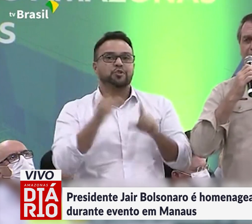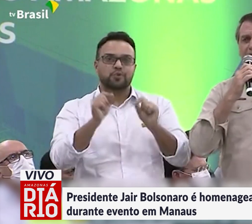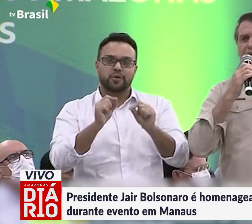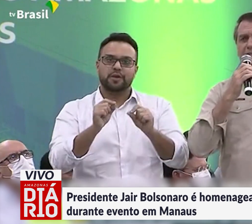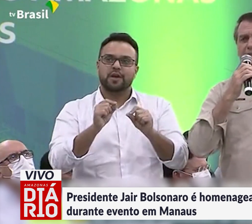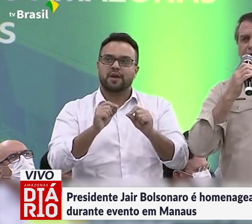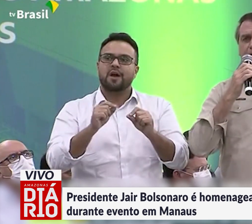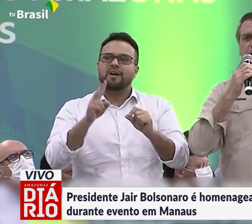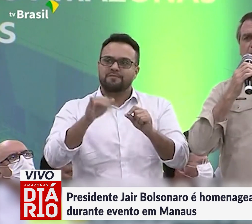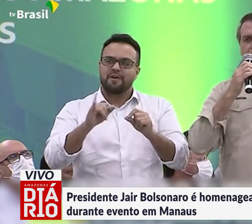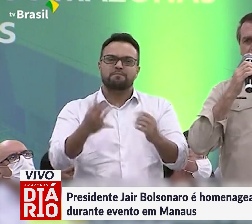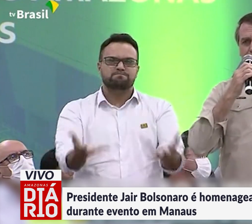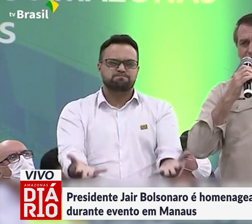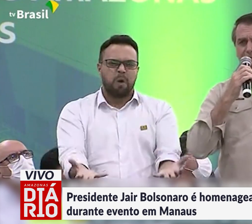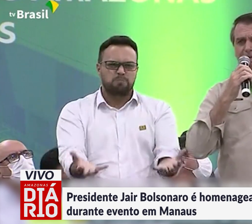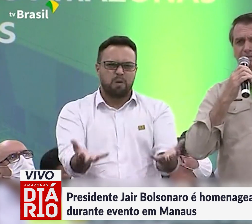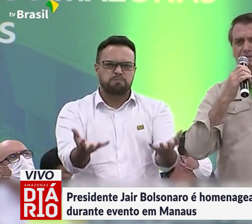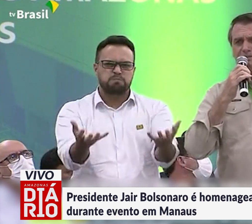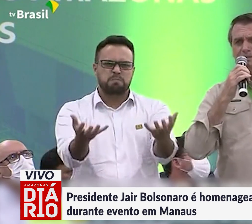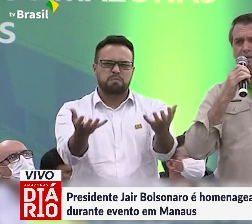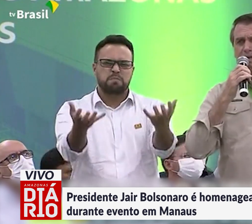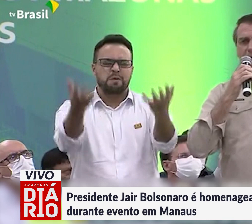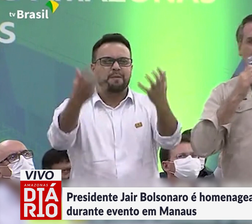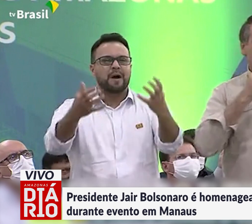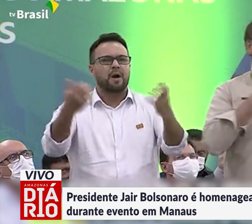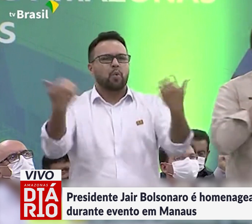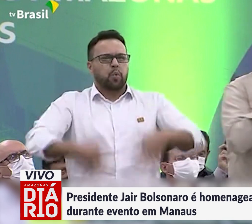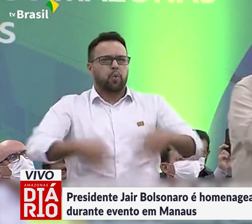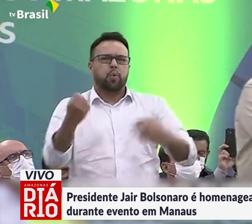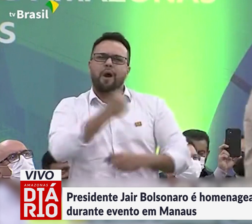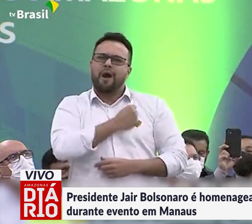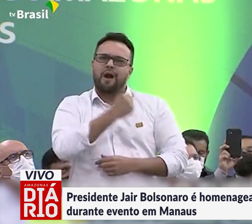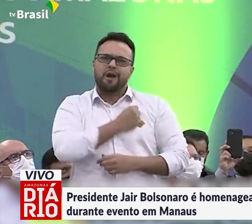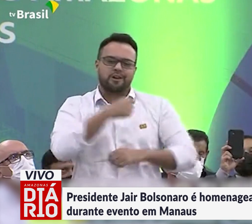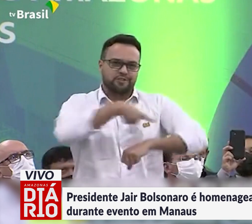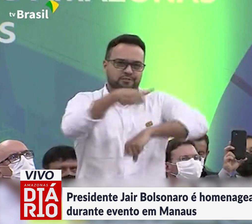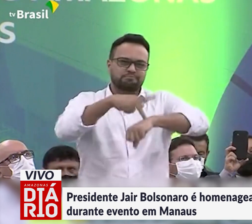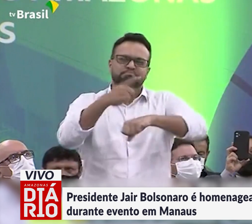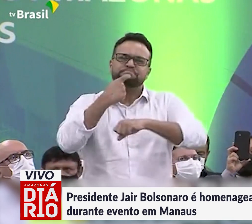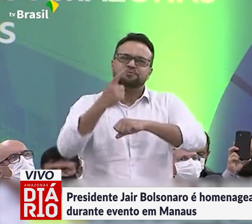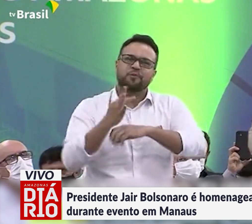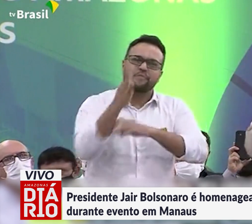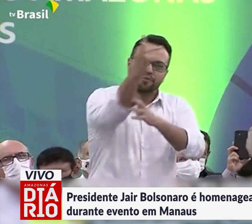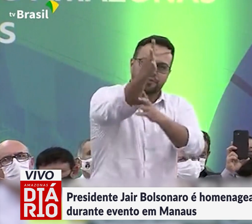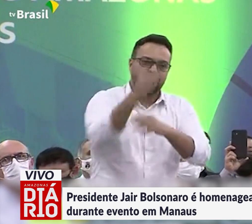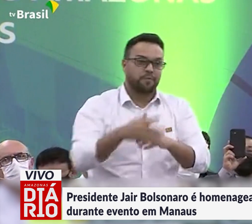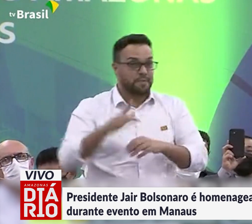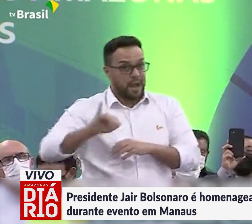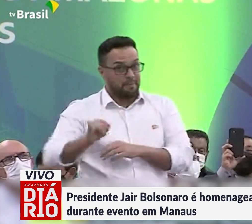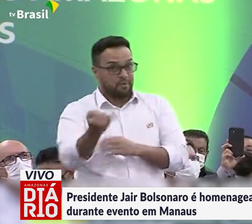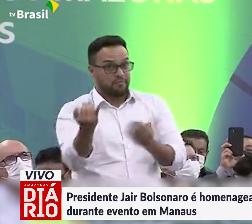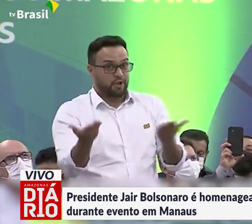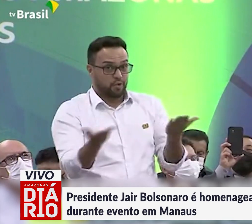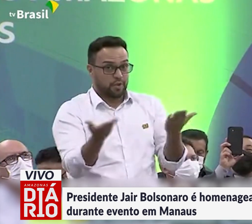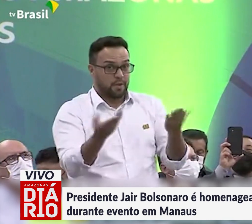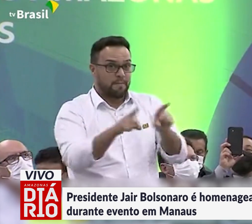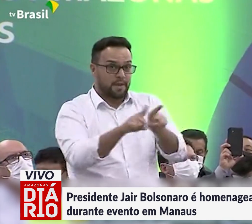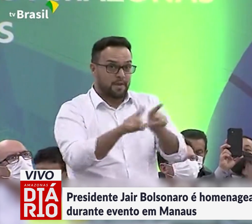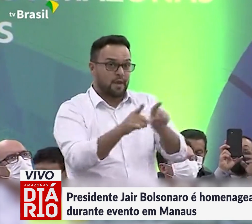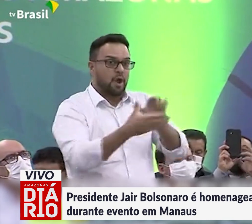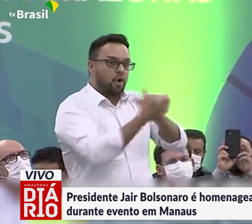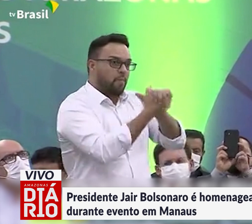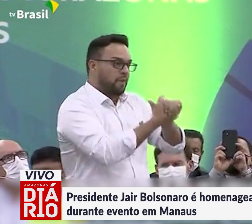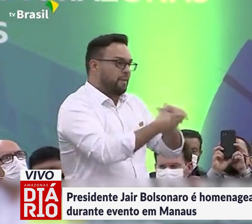numa grande nação brevemente. Aproveito também a oportunidade de cumprimentar a bancada